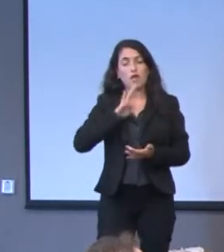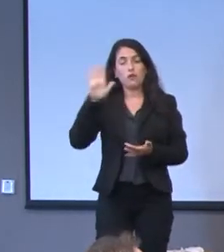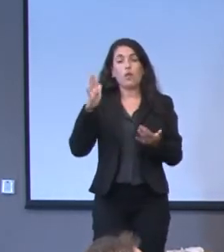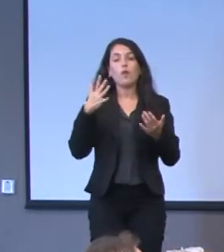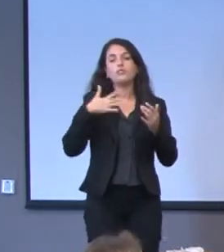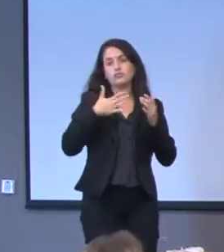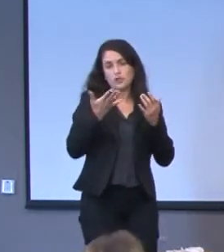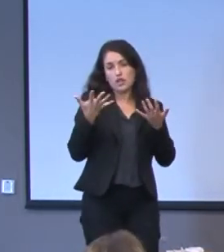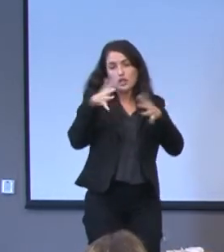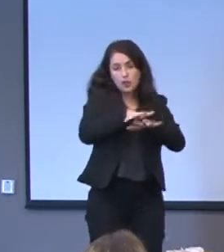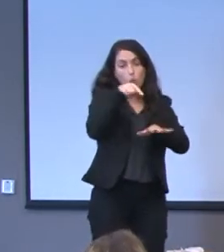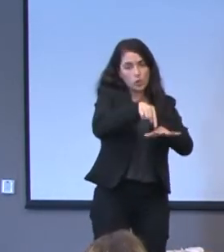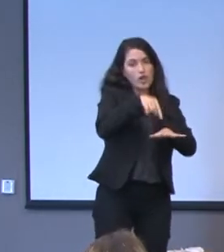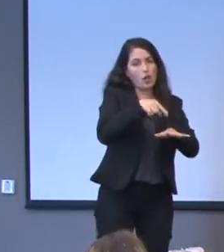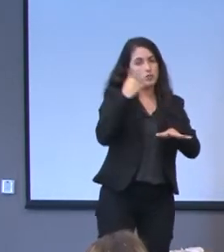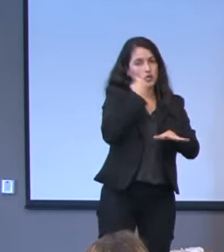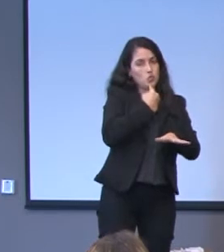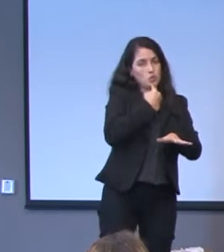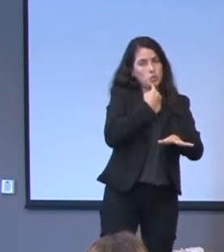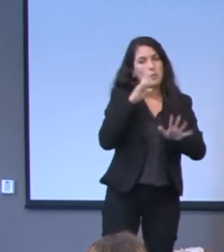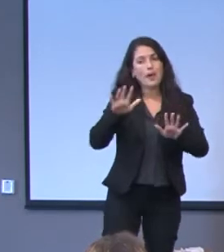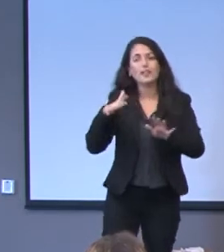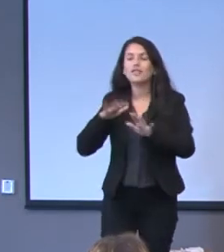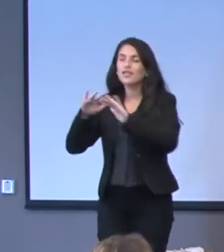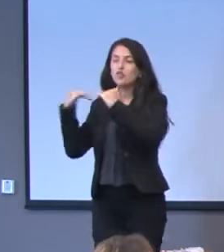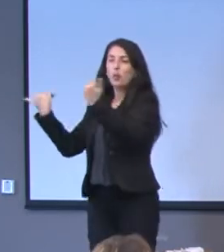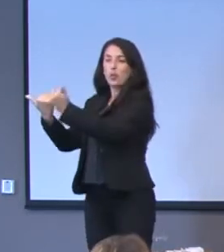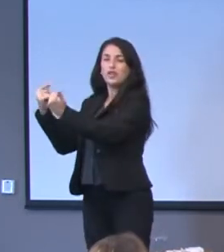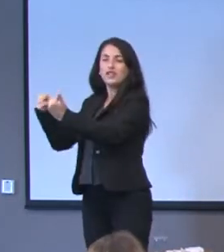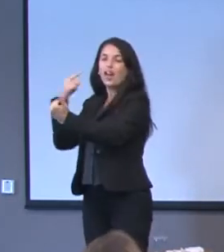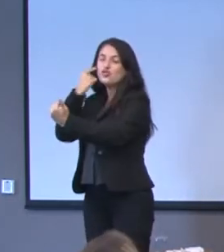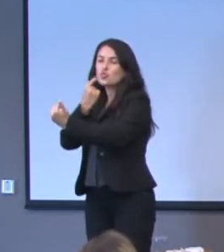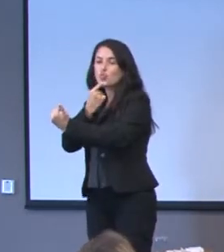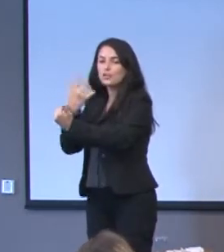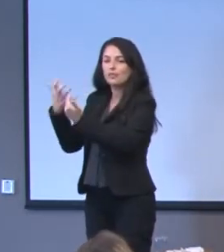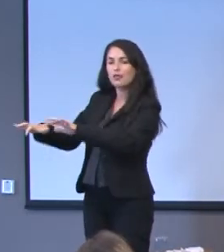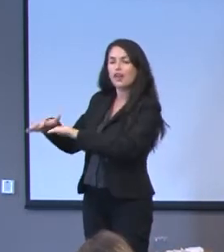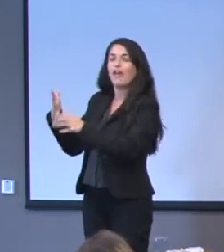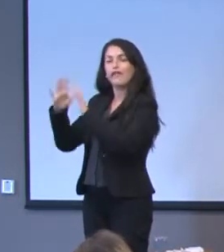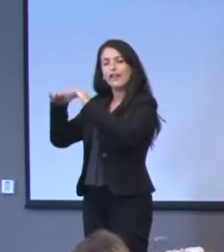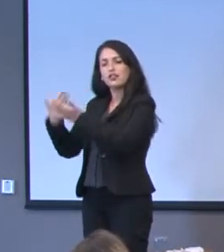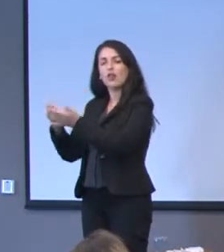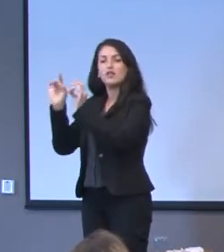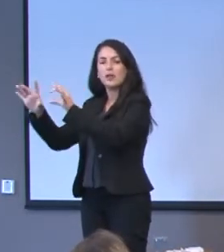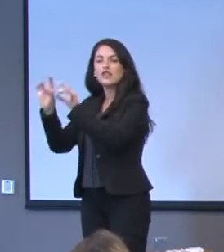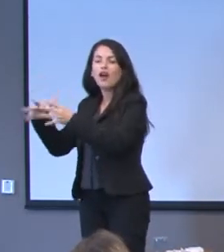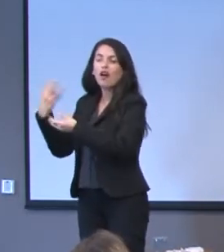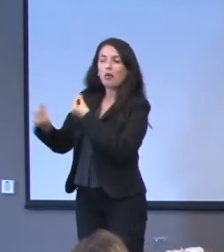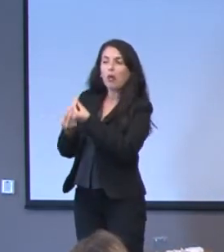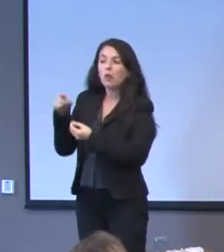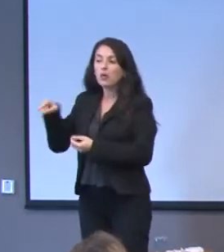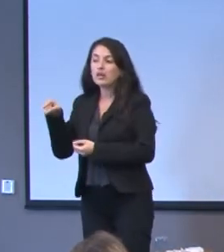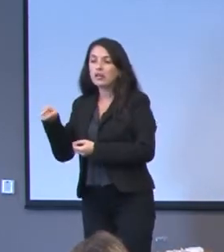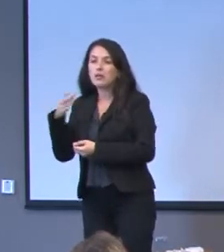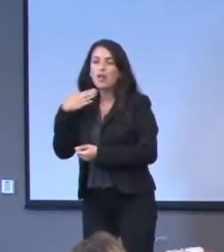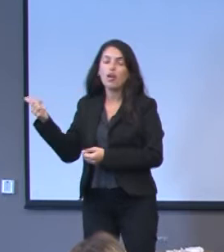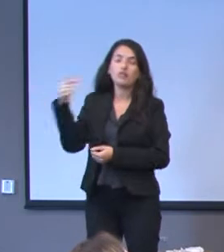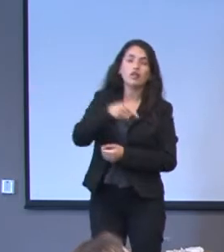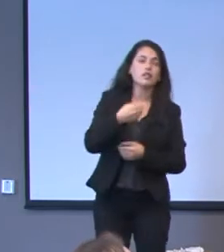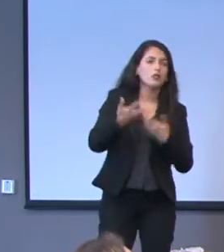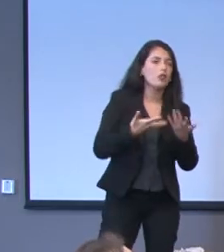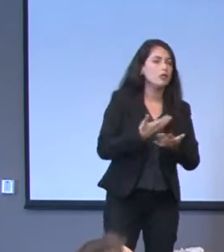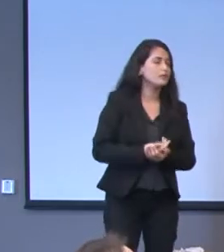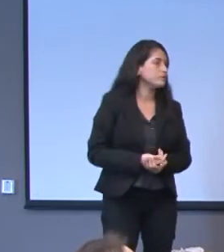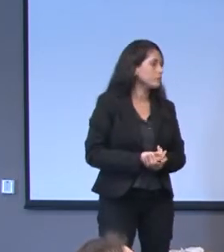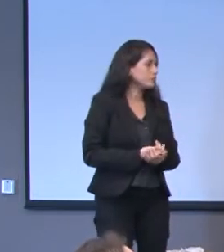educação inclusiva, mas é difícil convencer diante desses dilemas todos, né? Você sabe que uma vez eu fui para a